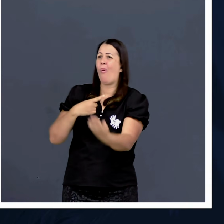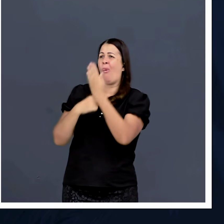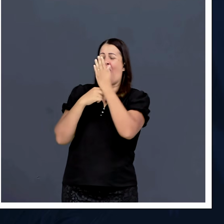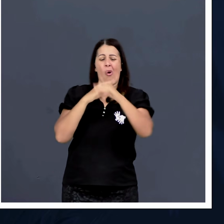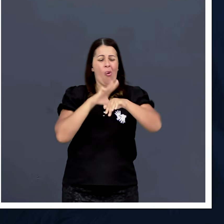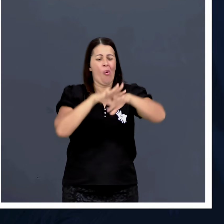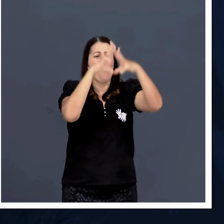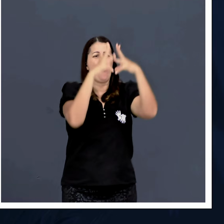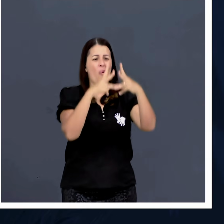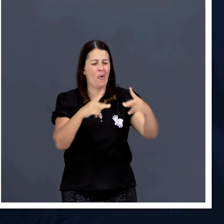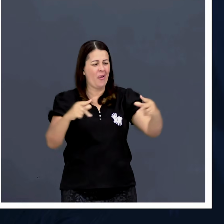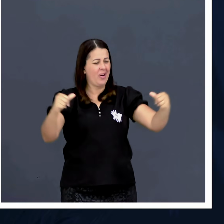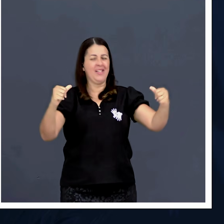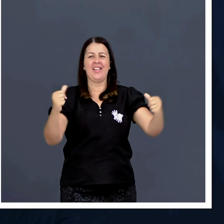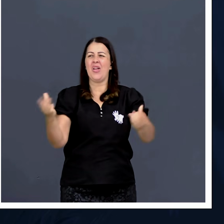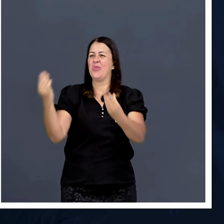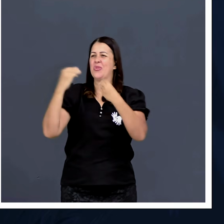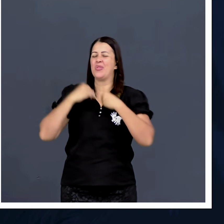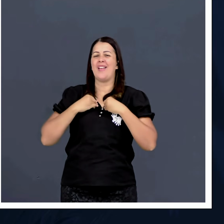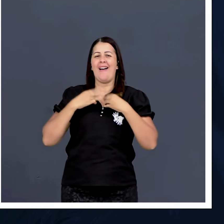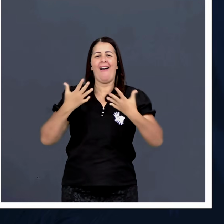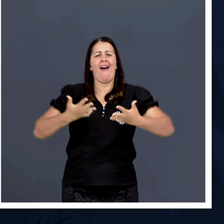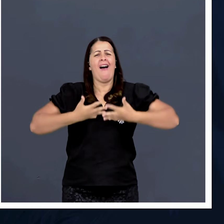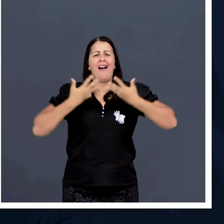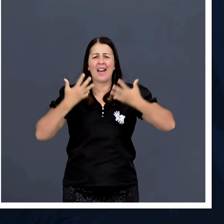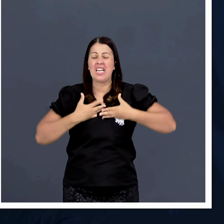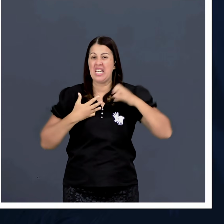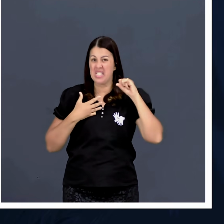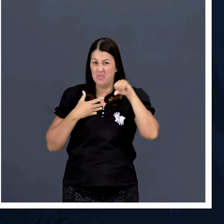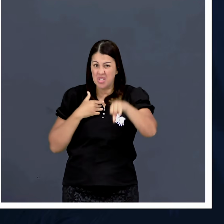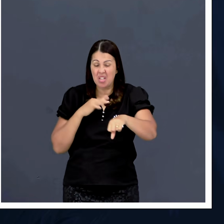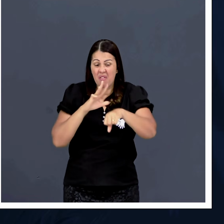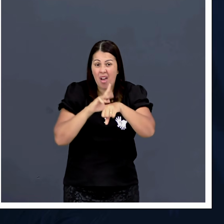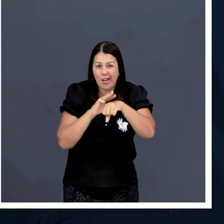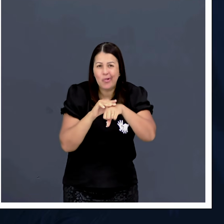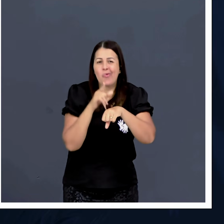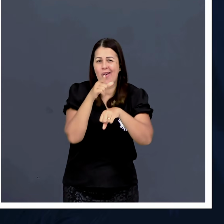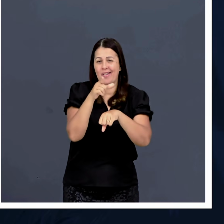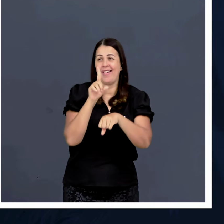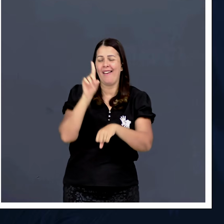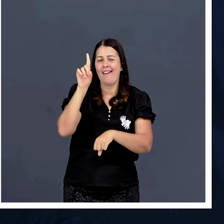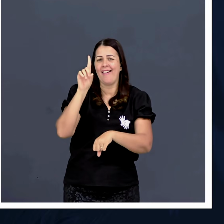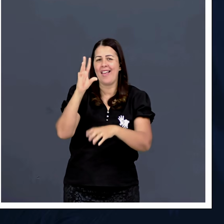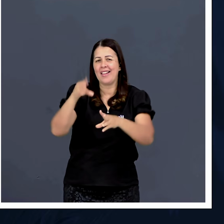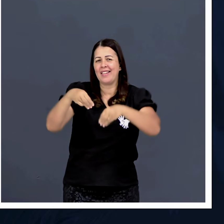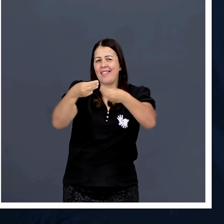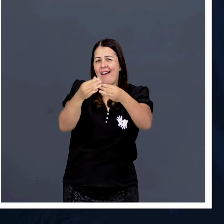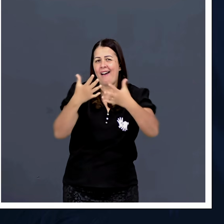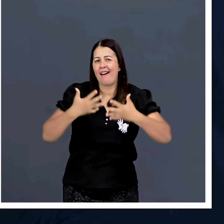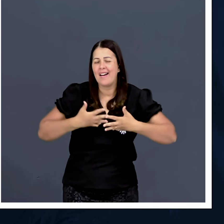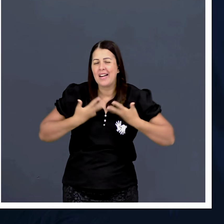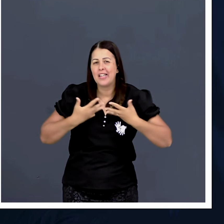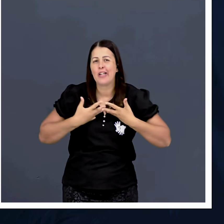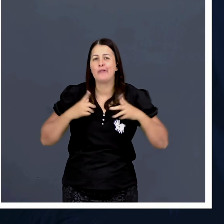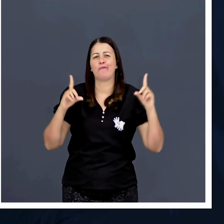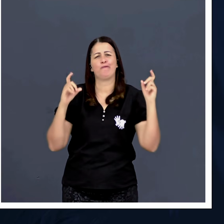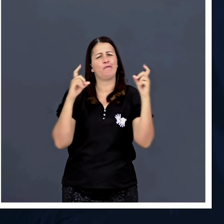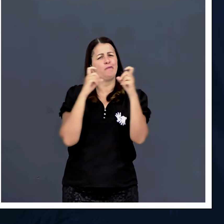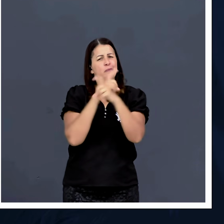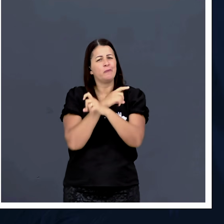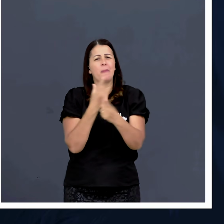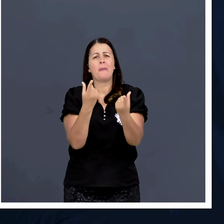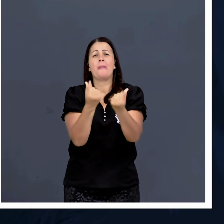nos devolve a alegria, mesmo enquanto ainda estamos enfermos. Quando a dificuldade